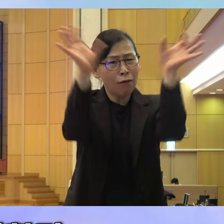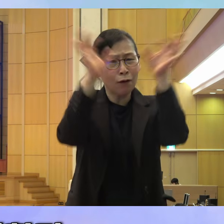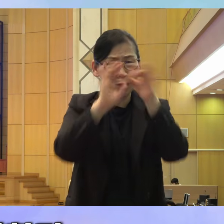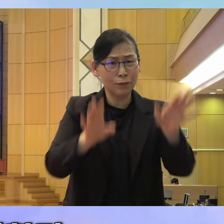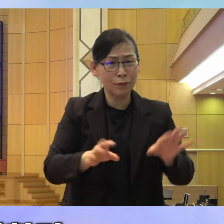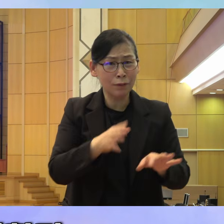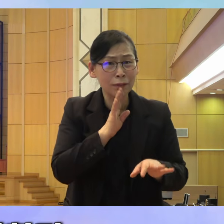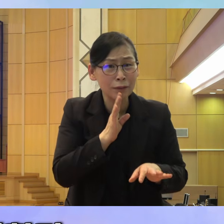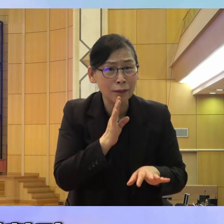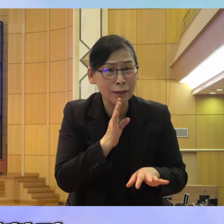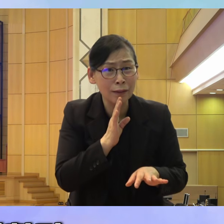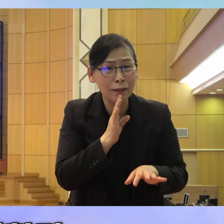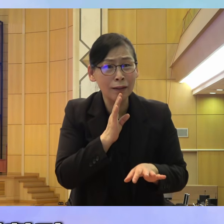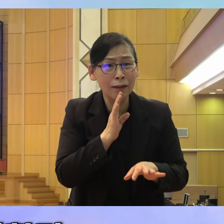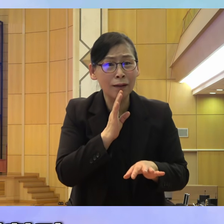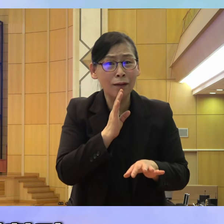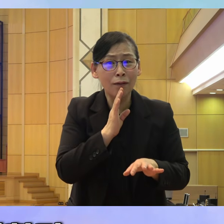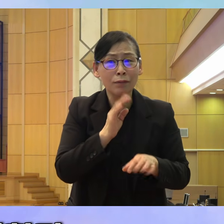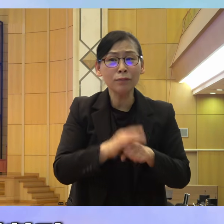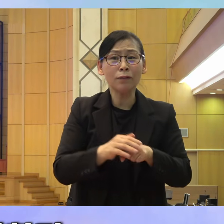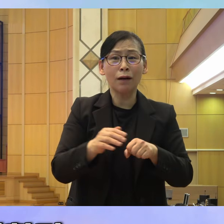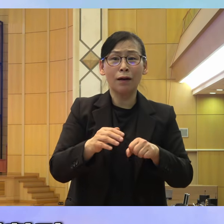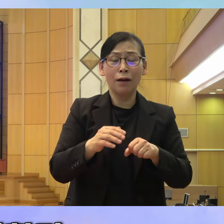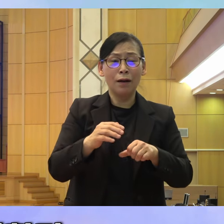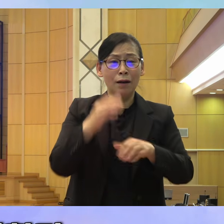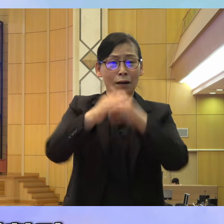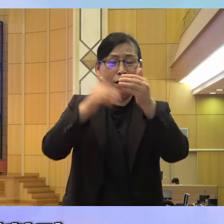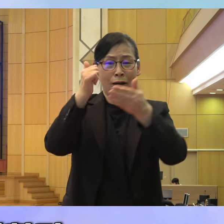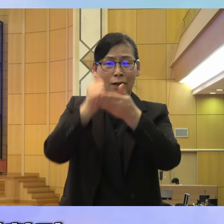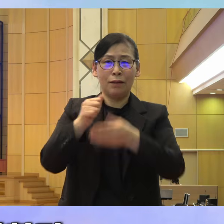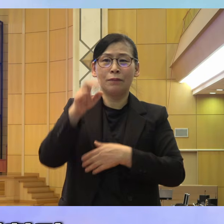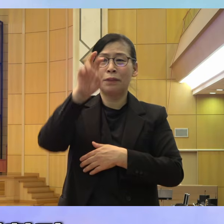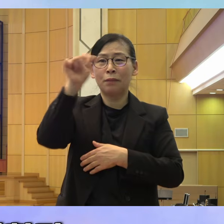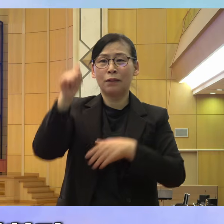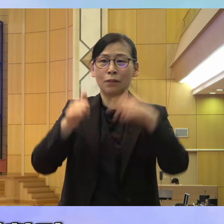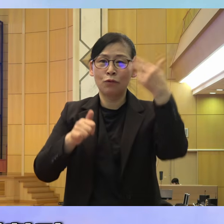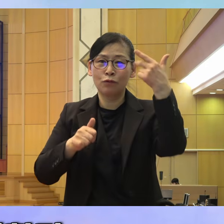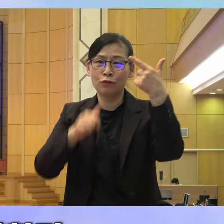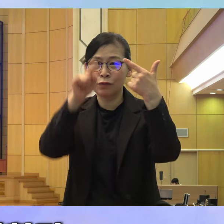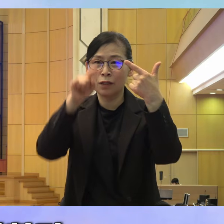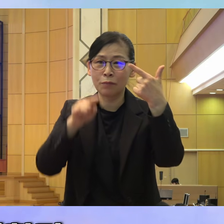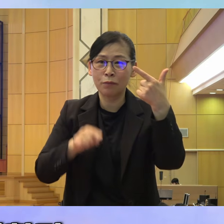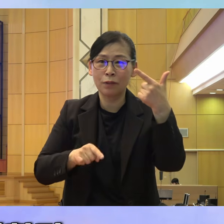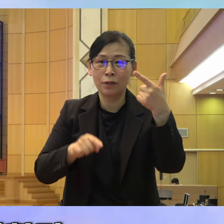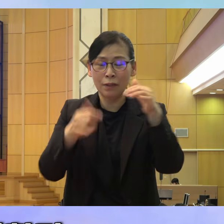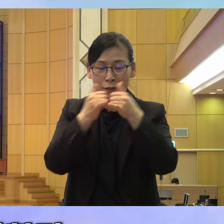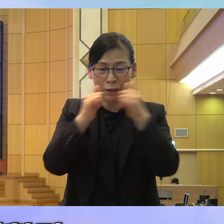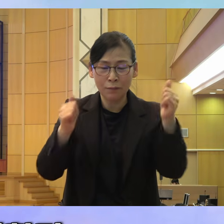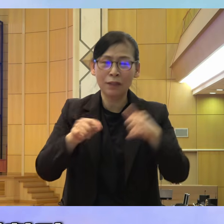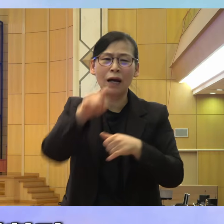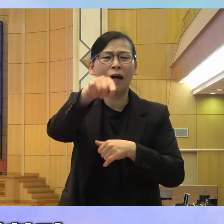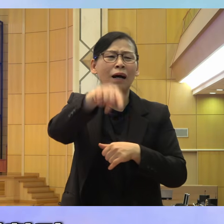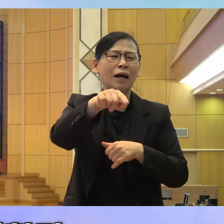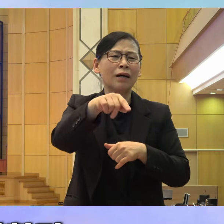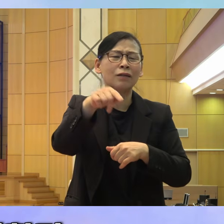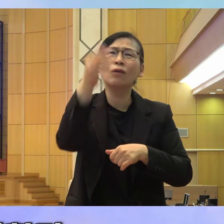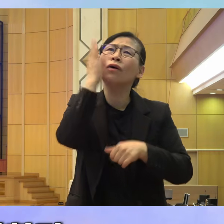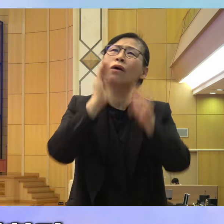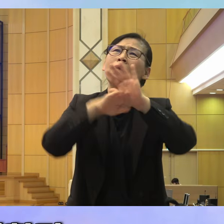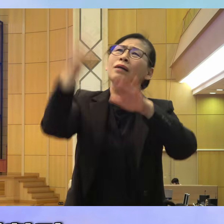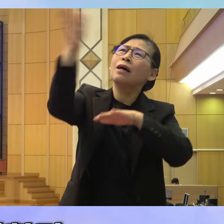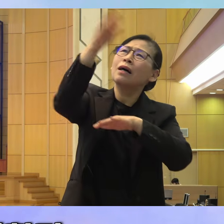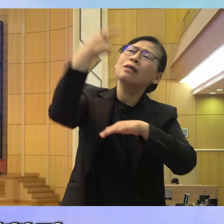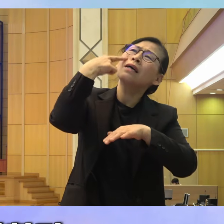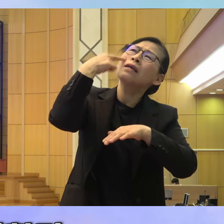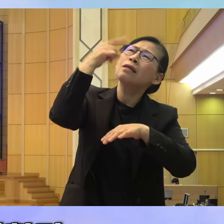그래서 잘 살잖아요. 그러니까 하나님이 마태복음 6장에 그래서 공중의 나라는 새를 보라는 거야. 하나님